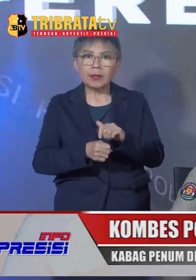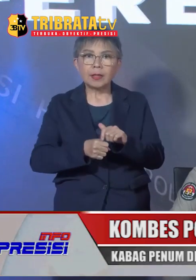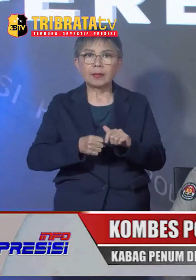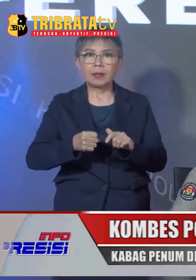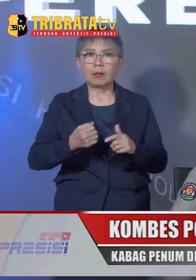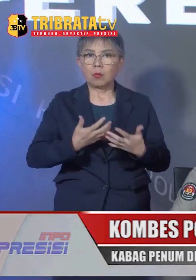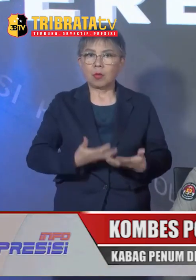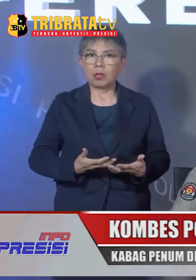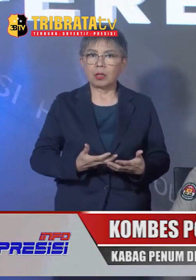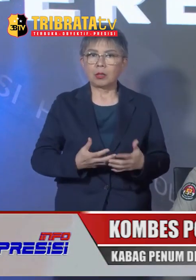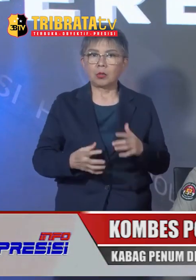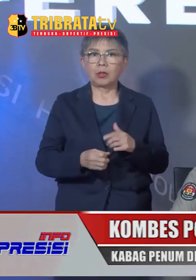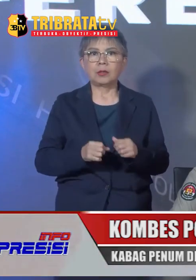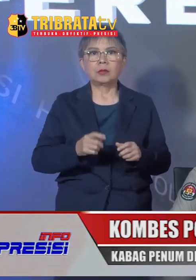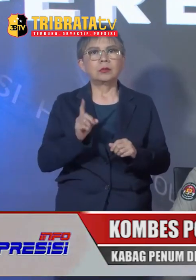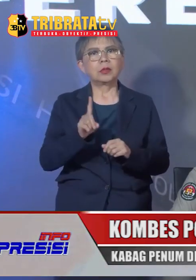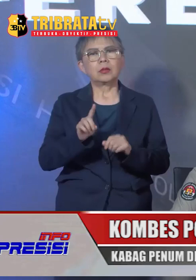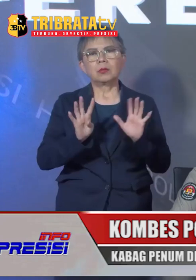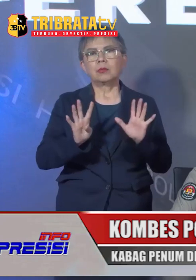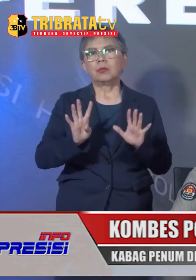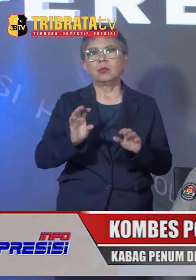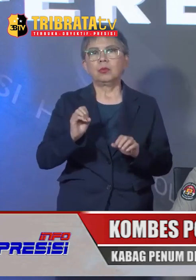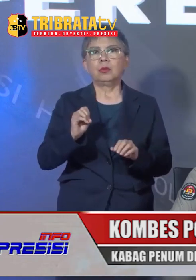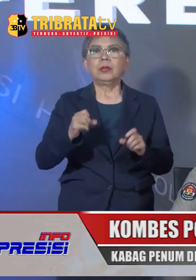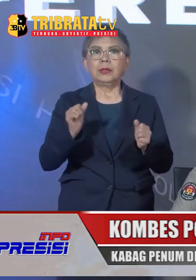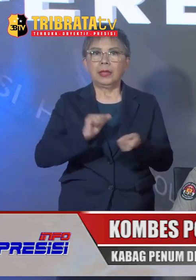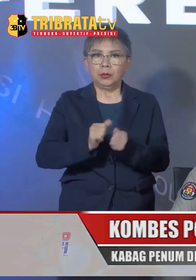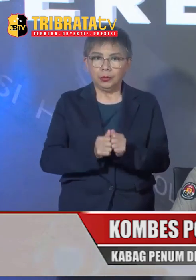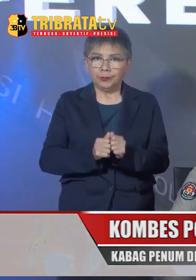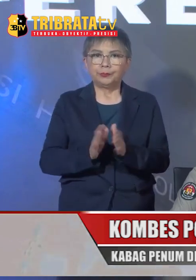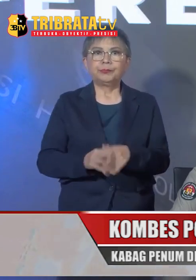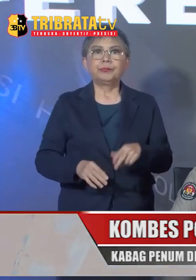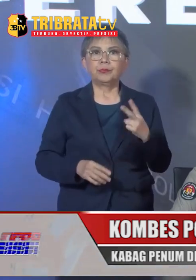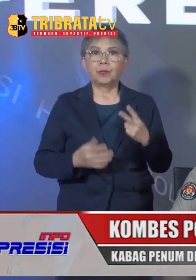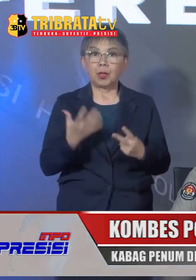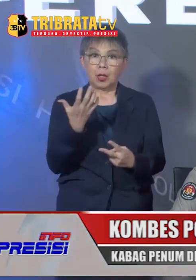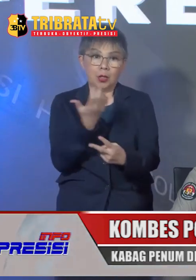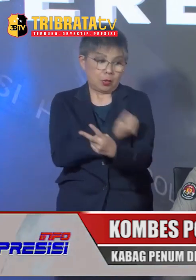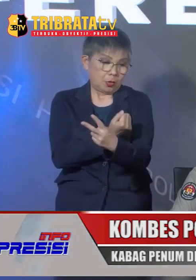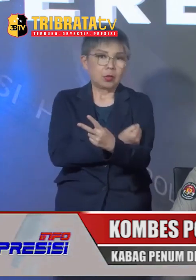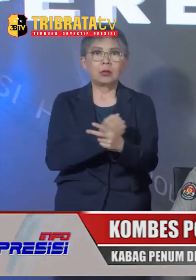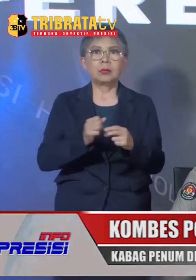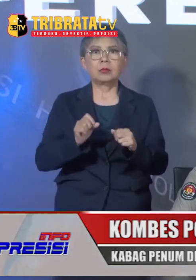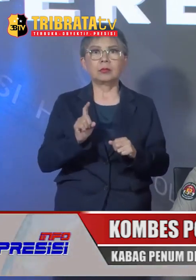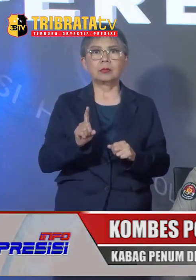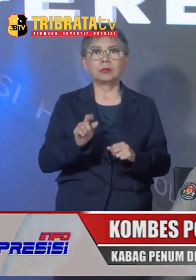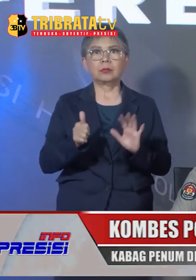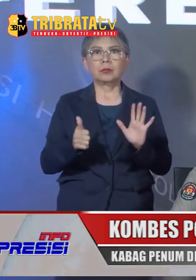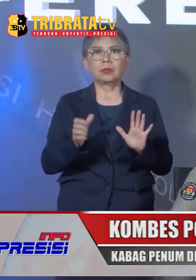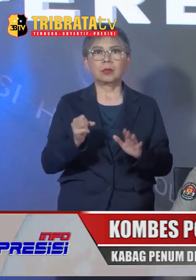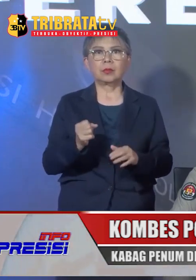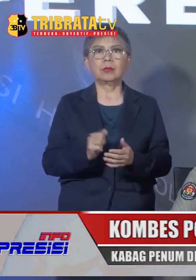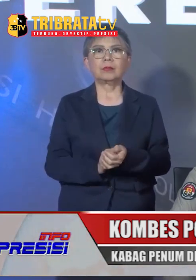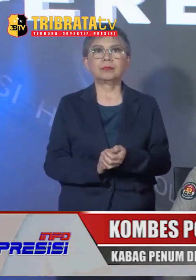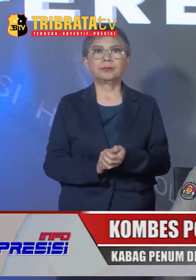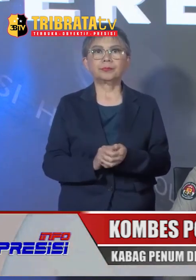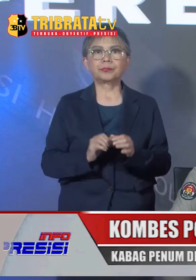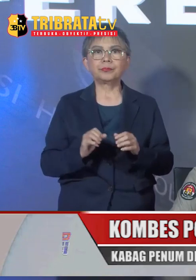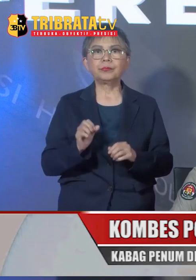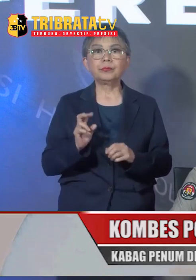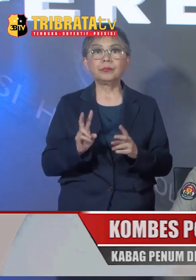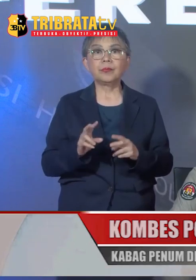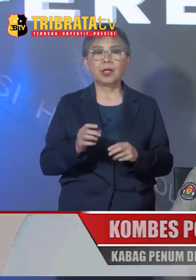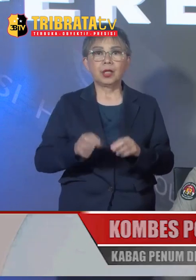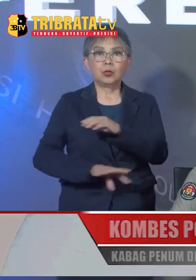dengan pemberatan sebanyak 190 kasus narkotika sebanyak 160 kasus